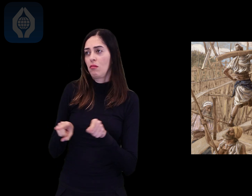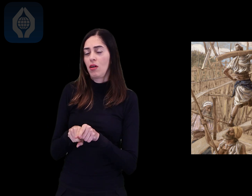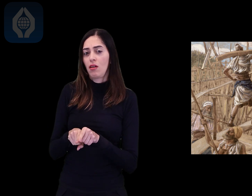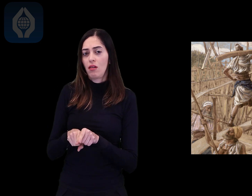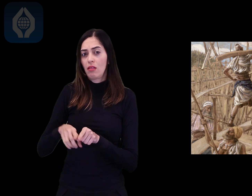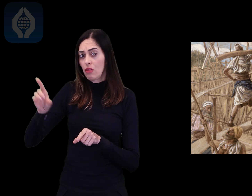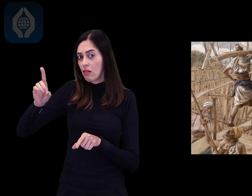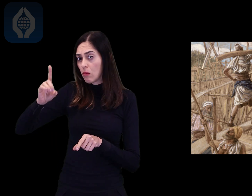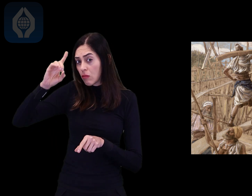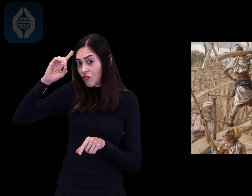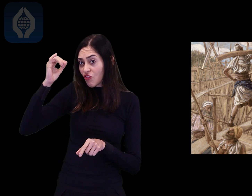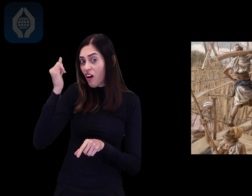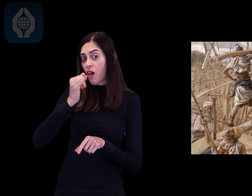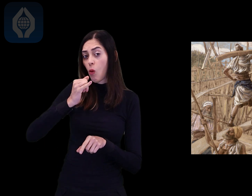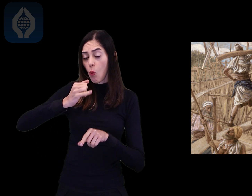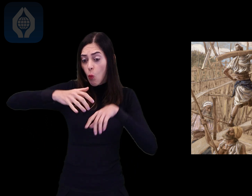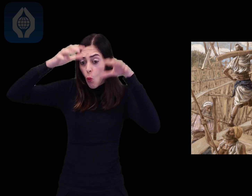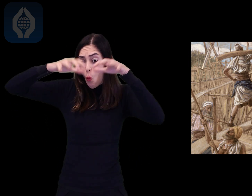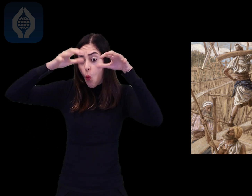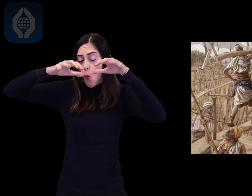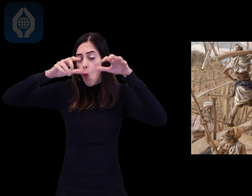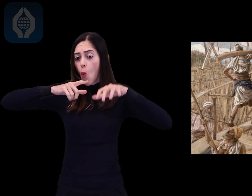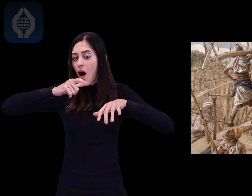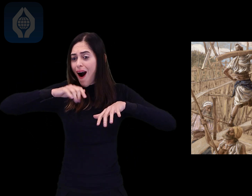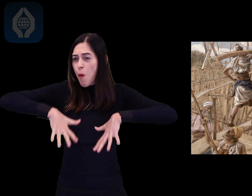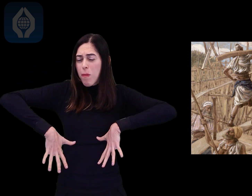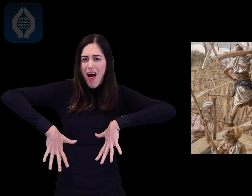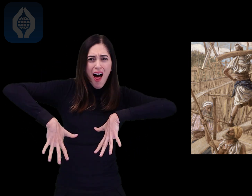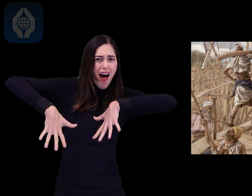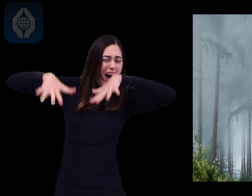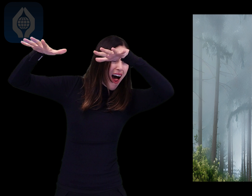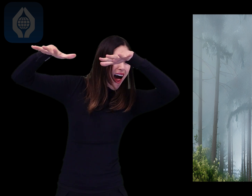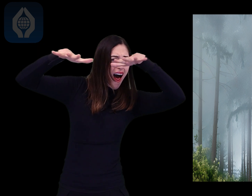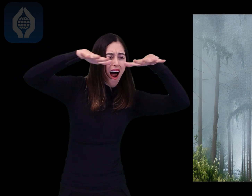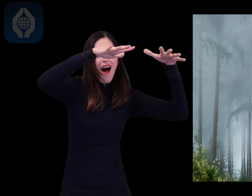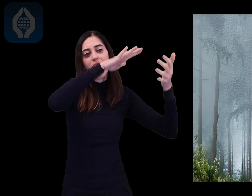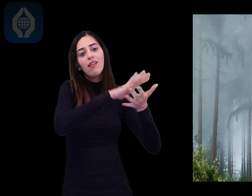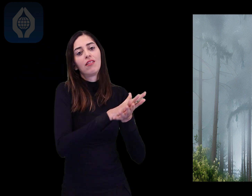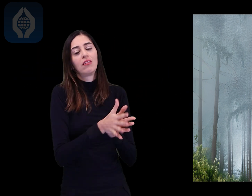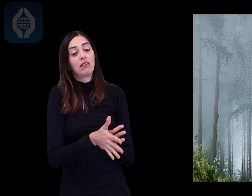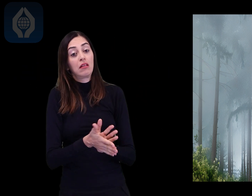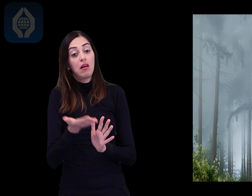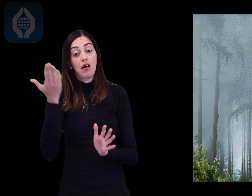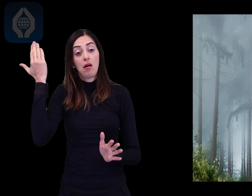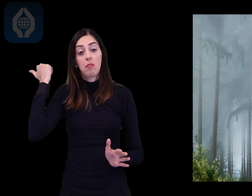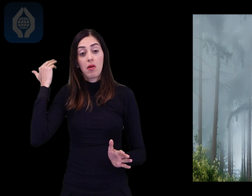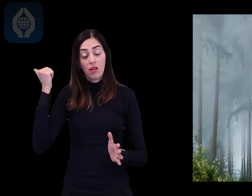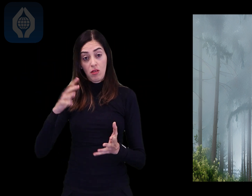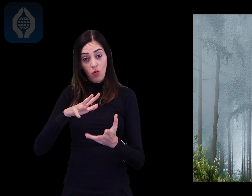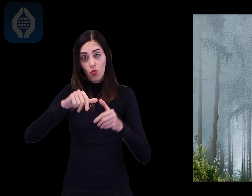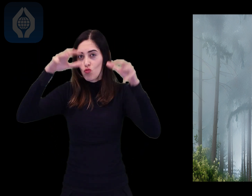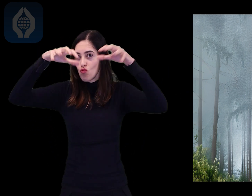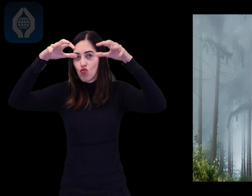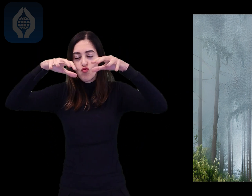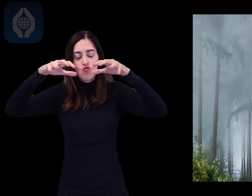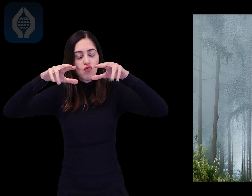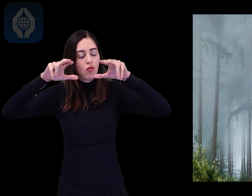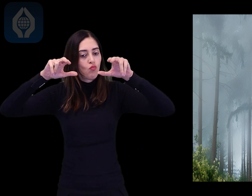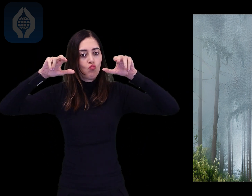coisa. Nunca havia chovido no mundo antes. Até aquele tempo o mundo era regado por uma neblina que